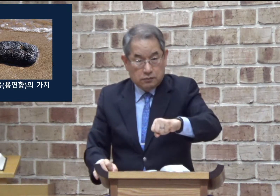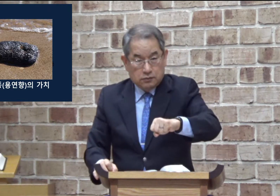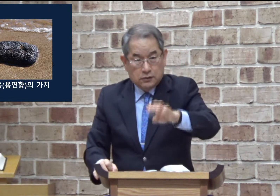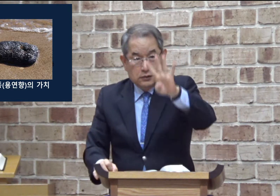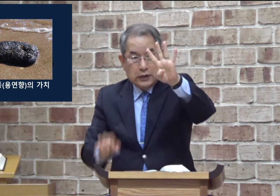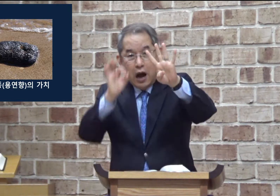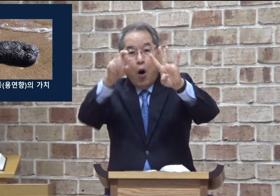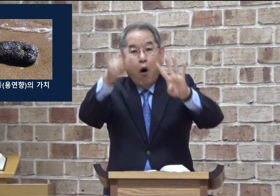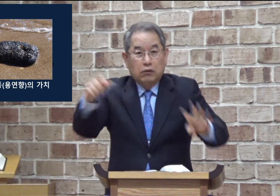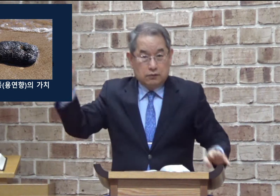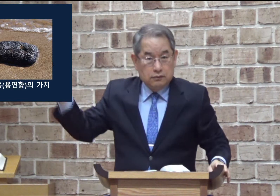무시할 수 있습니까?